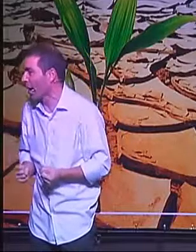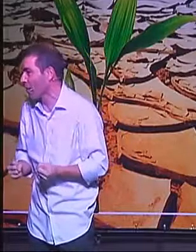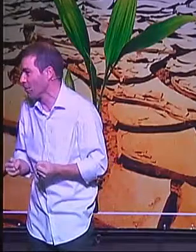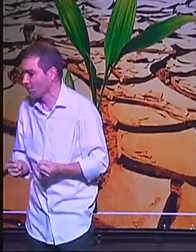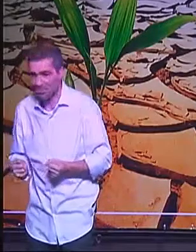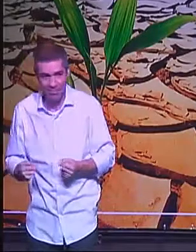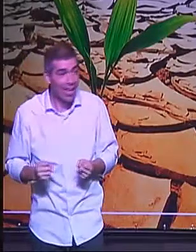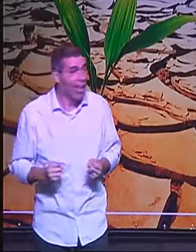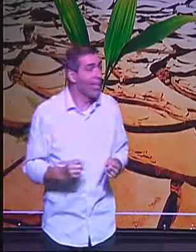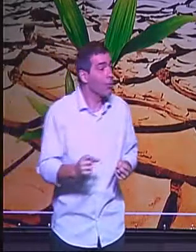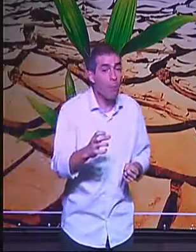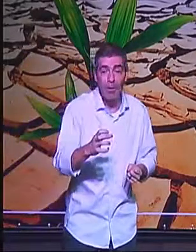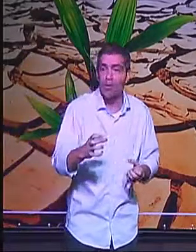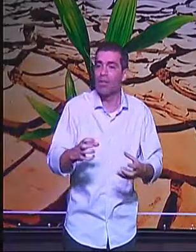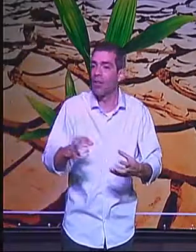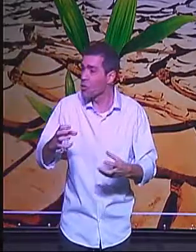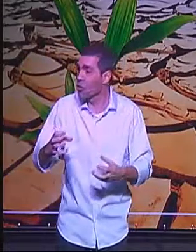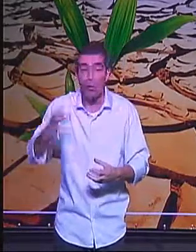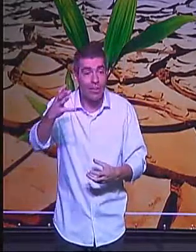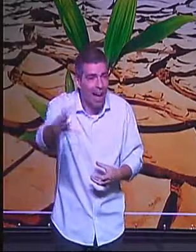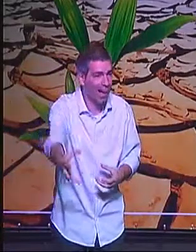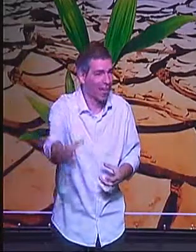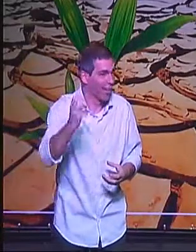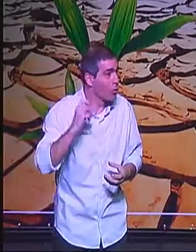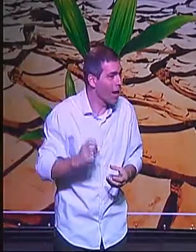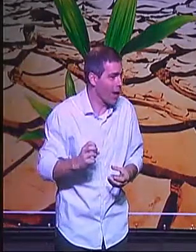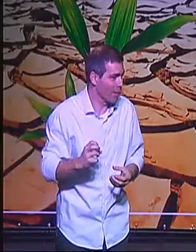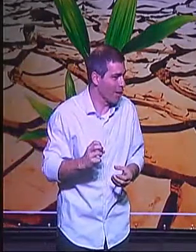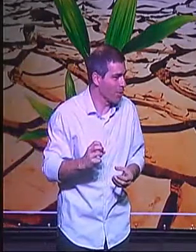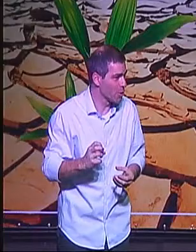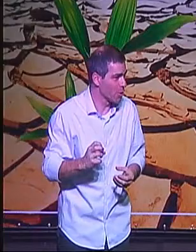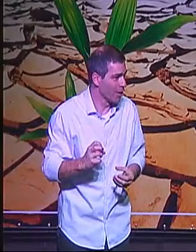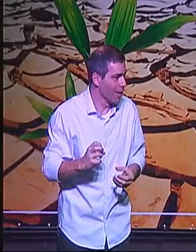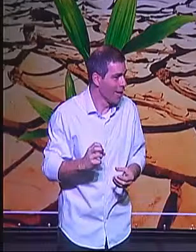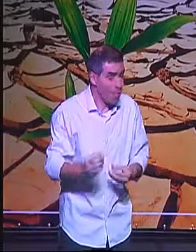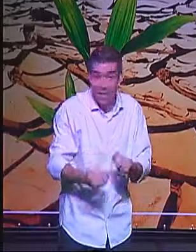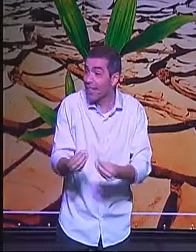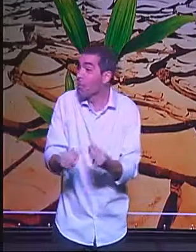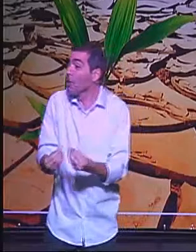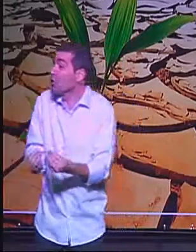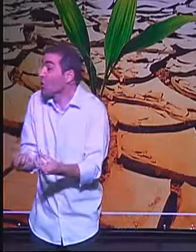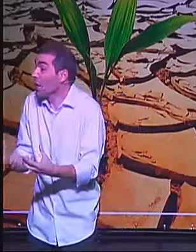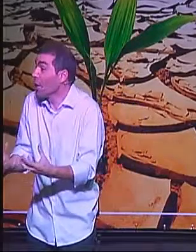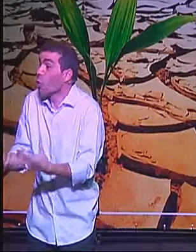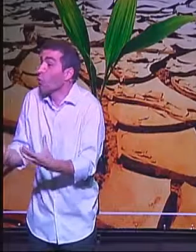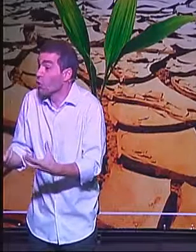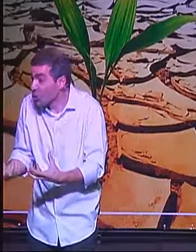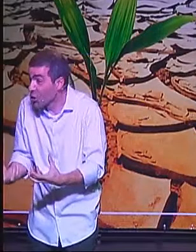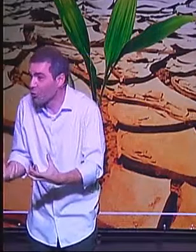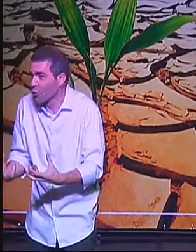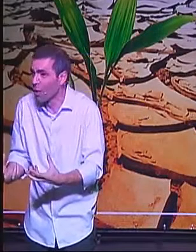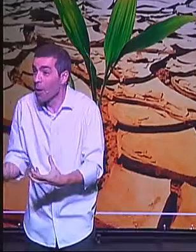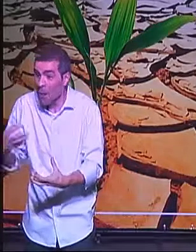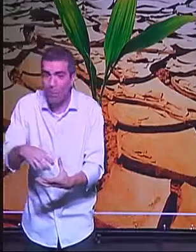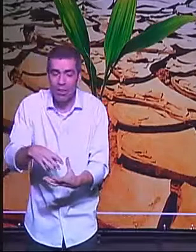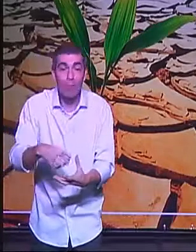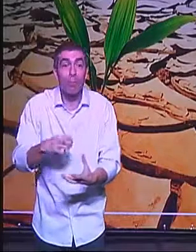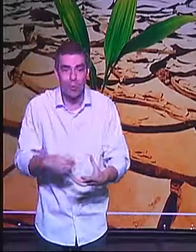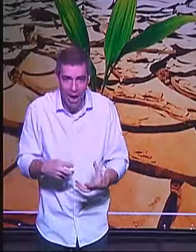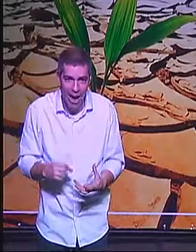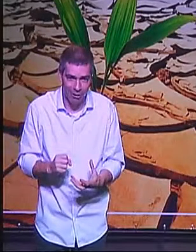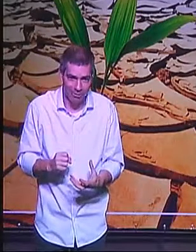comprá lo então uma pessoa então resolveu dar um carro para uma pessoa mas ele também não tinha dinheiro combustível pra